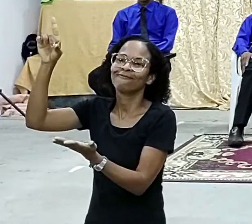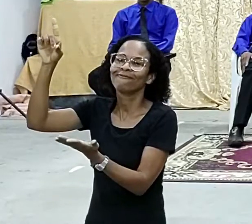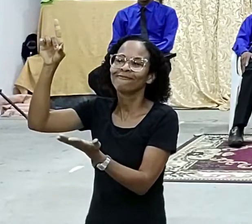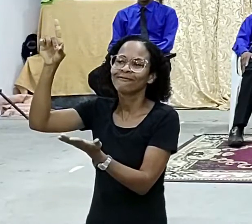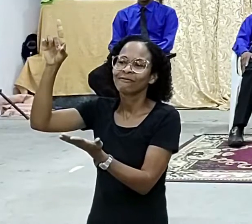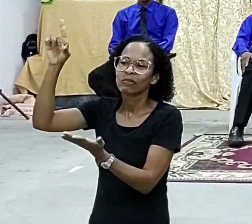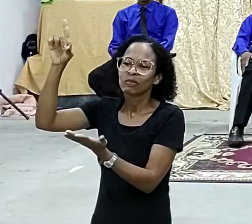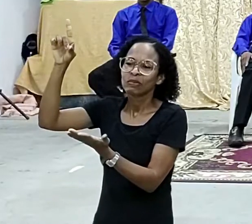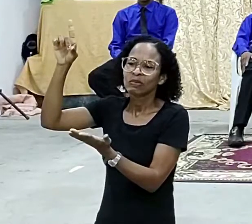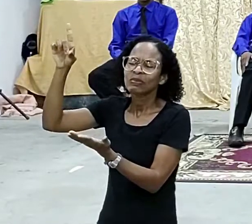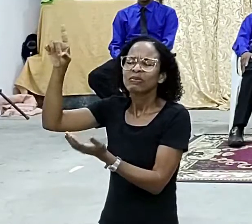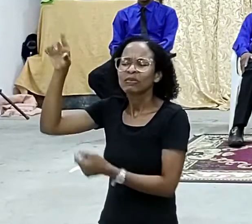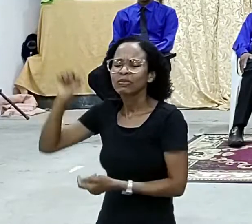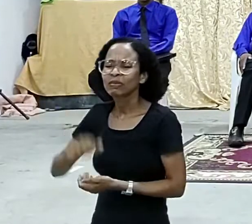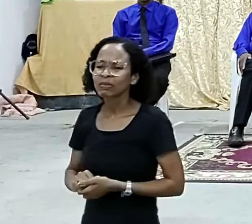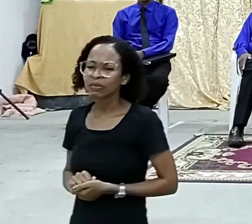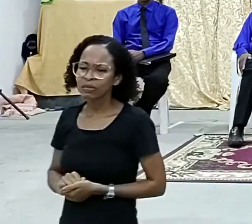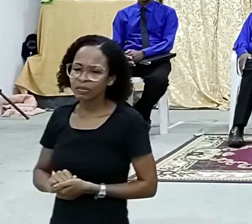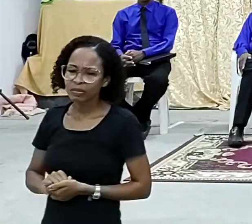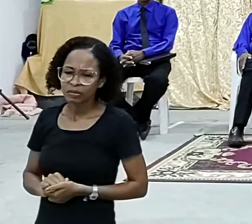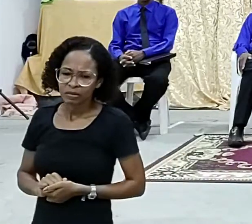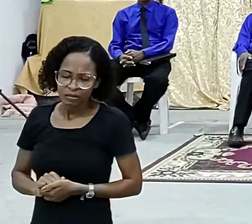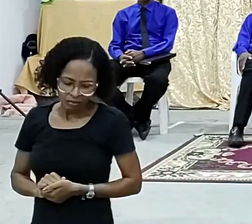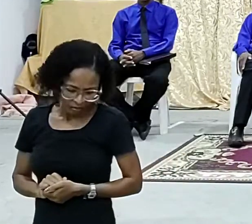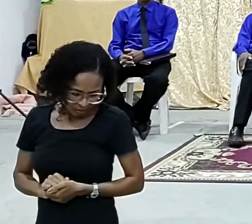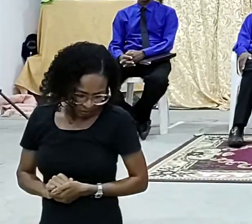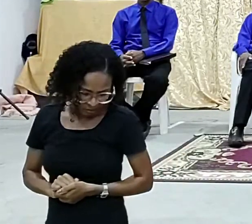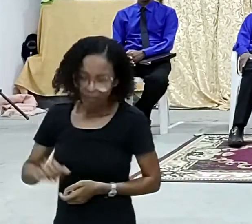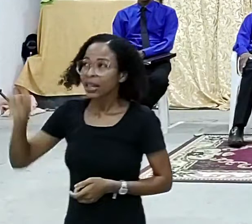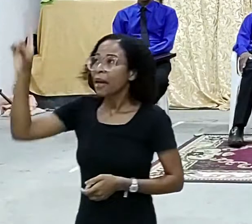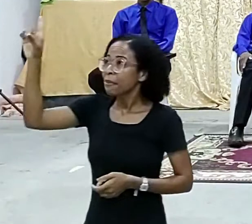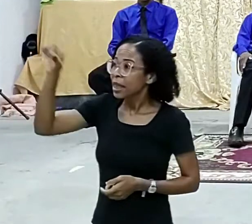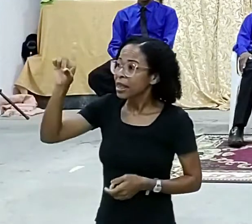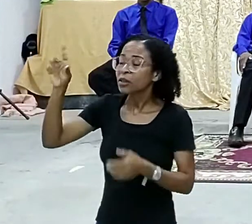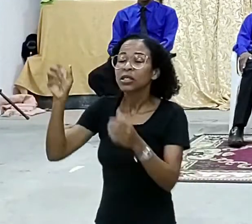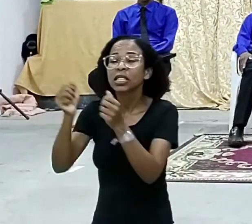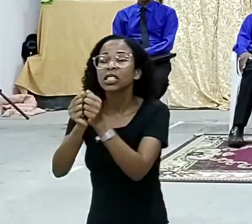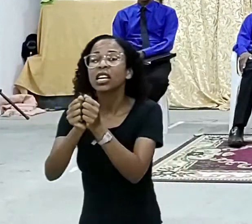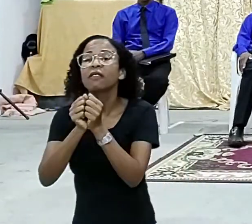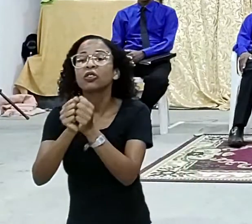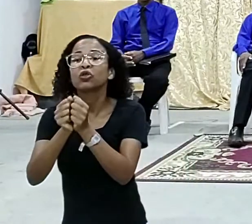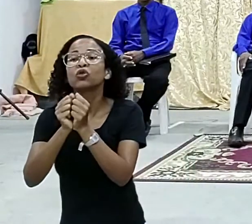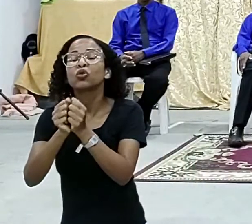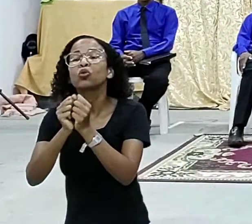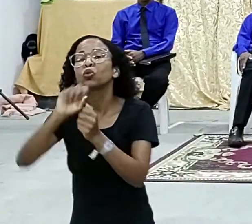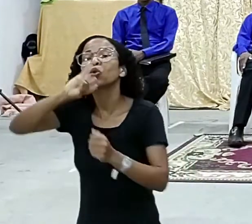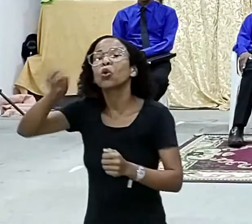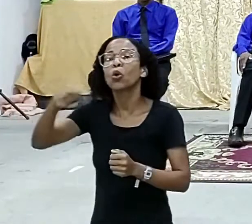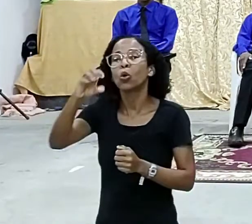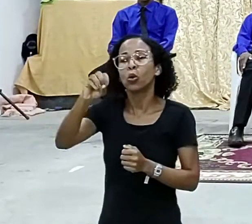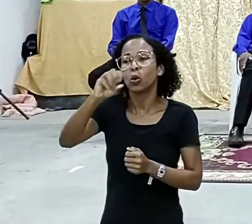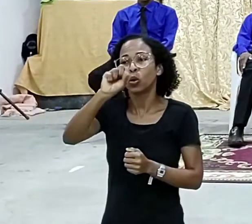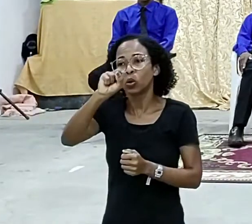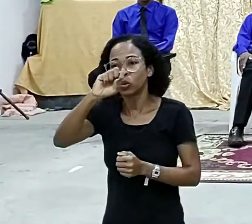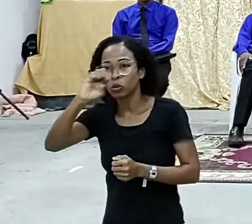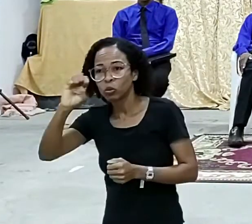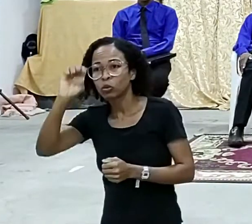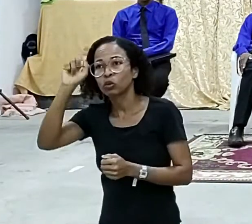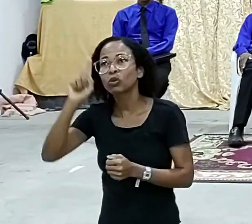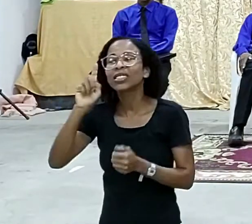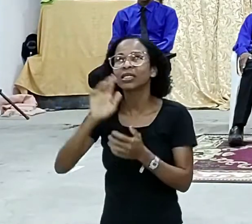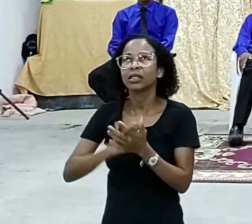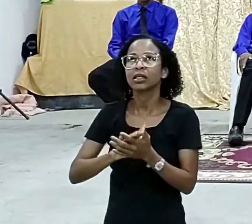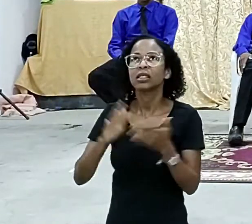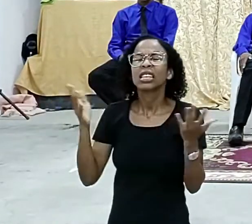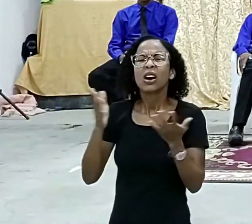Deus, Ele foi com José. Hoje eu vi o pastor pregar